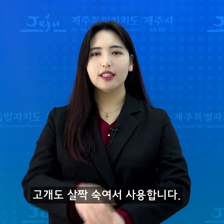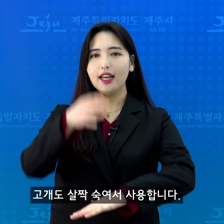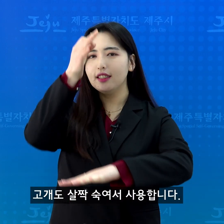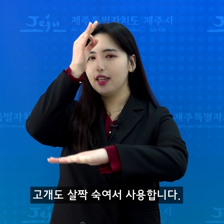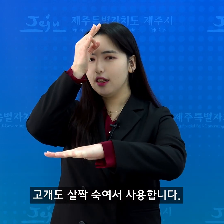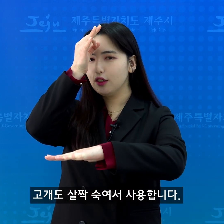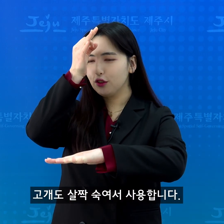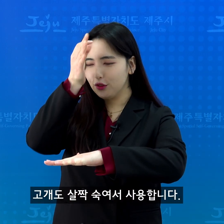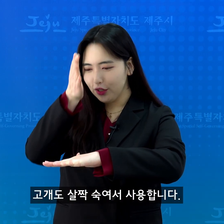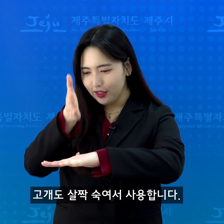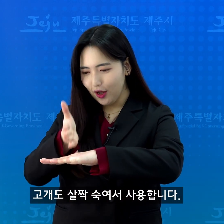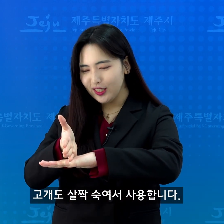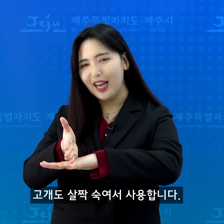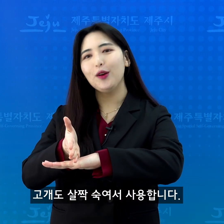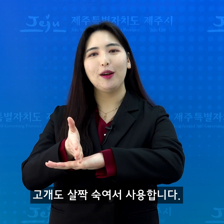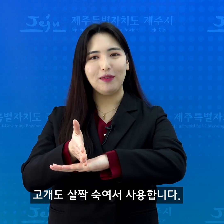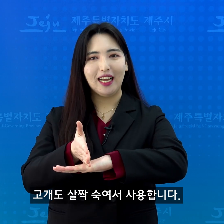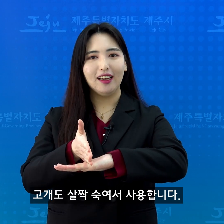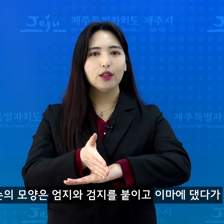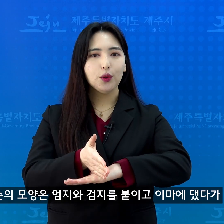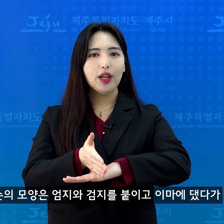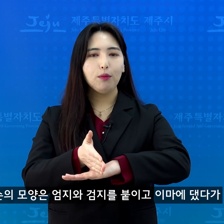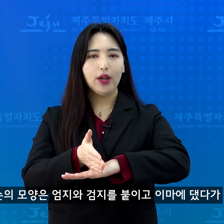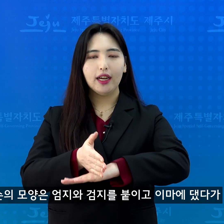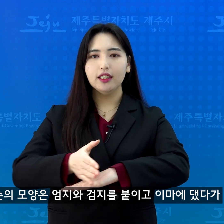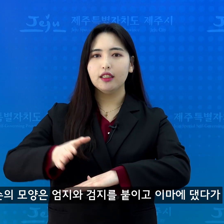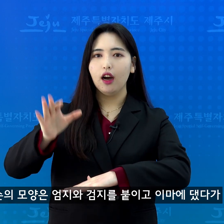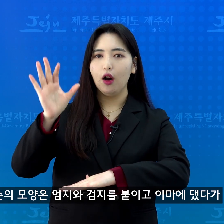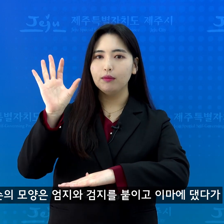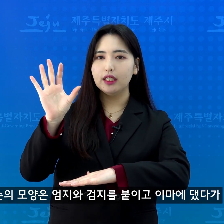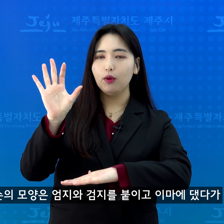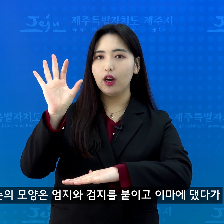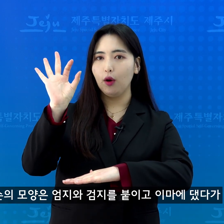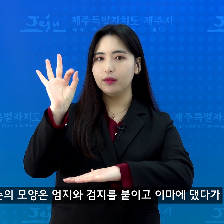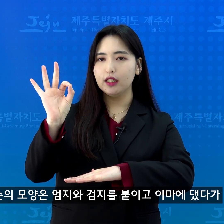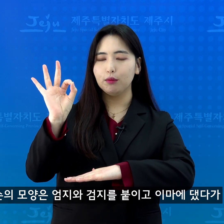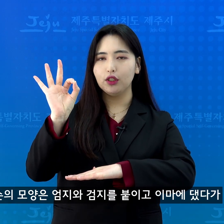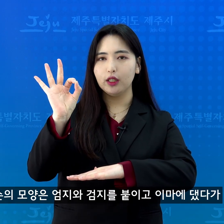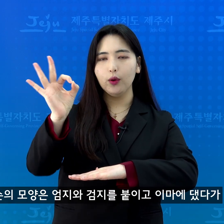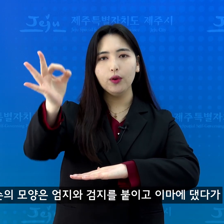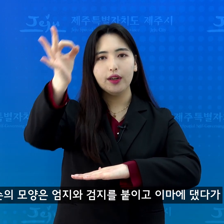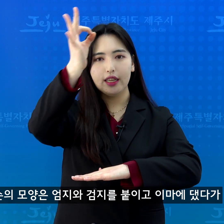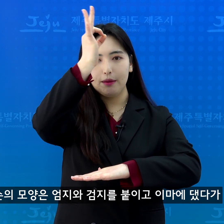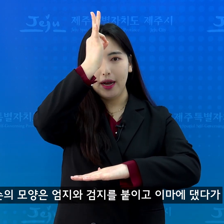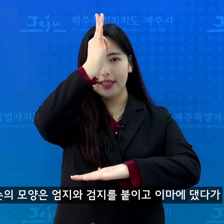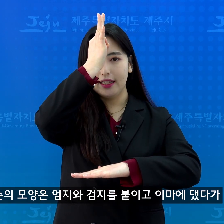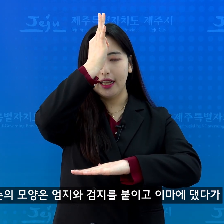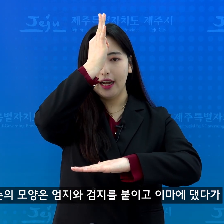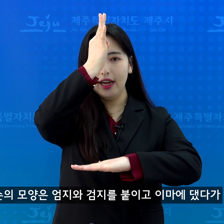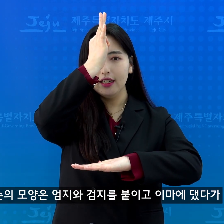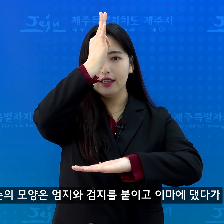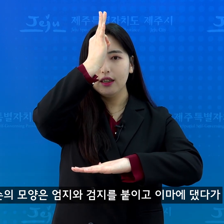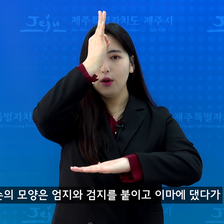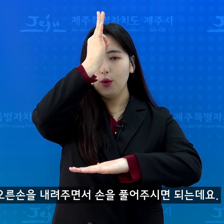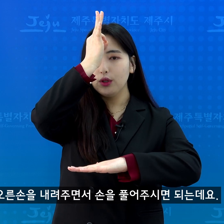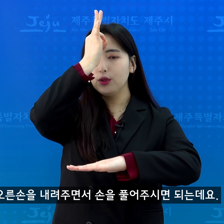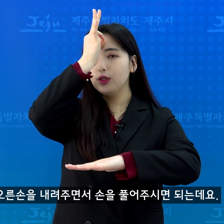살짝 숙여서 사용합니다. 손의 모양은 엄지와 검지를 붙이고 이마에 댔다가 오른손을